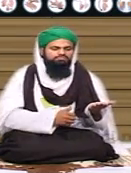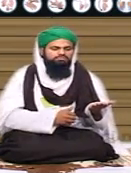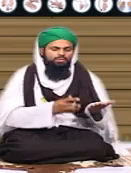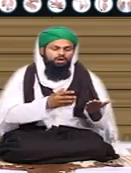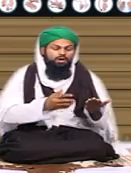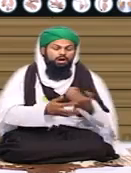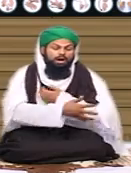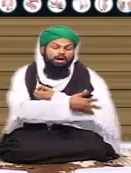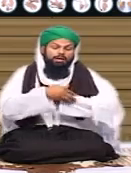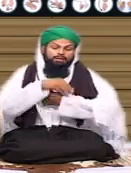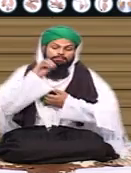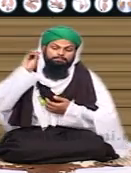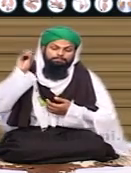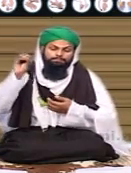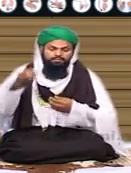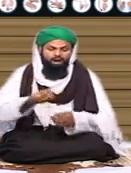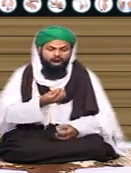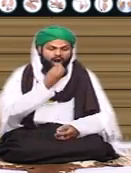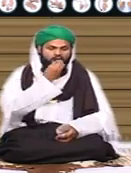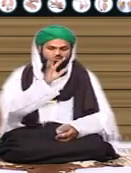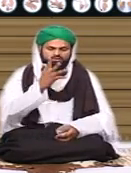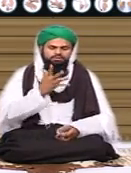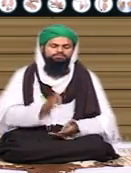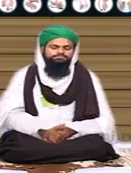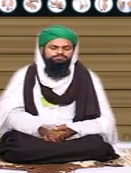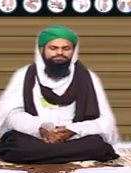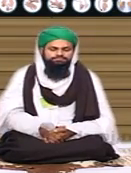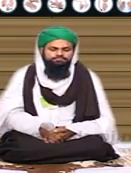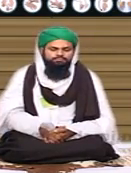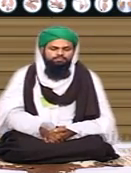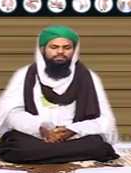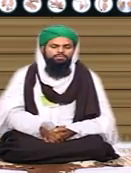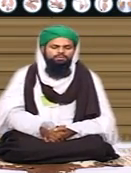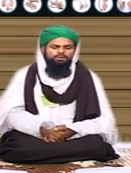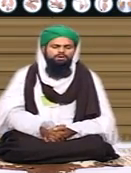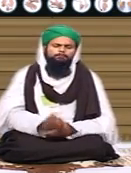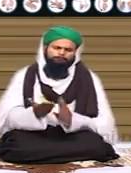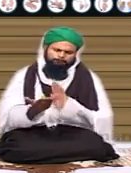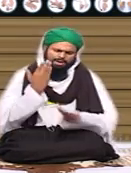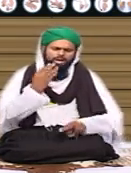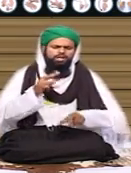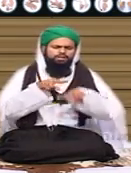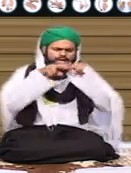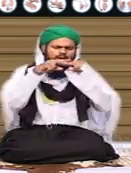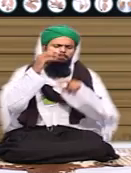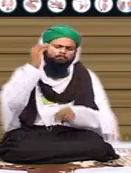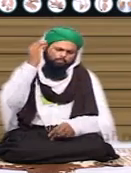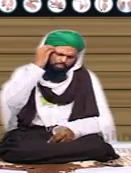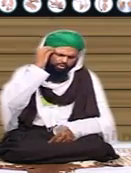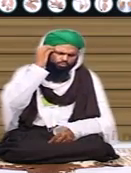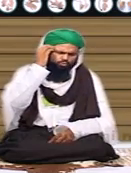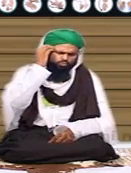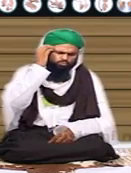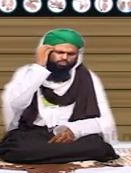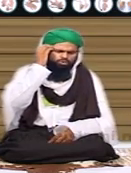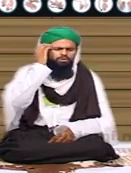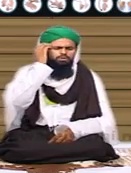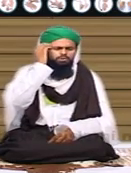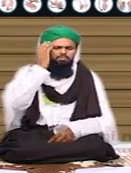خبیث ہے، صدقہ کرنا واجب ہے، وہ کھا نہیں سکتا ہے، یہ اصول آپ یاد رکھیں۔ ہاں جس کی طے ہے اجرت، پتہ ہی ہے کہ